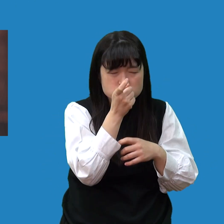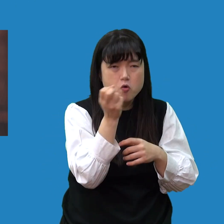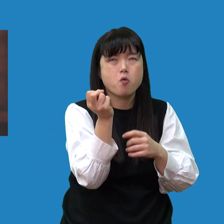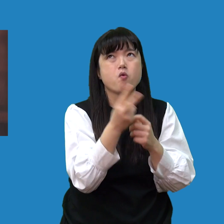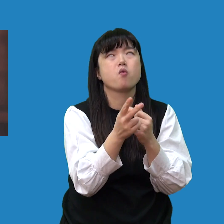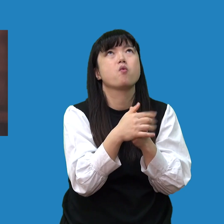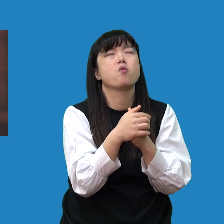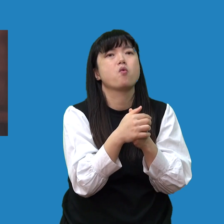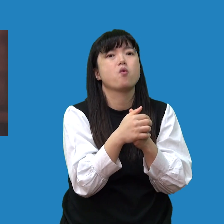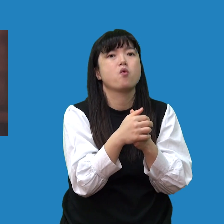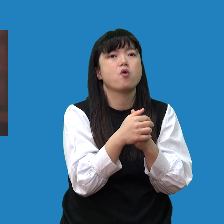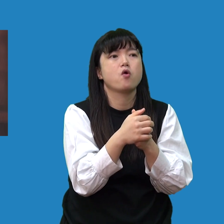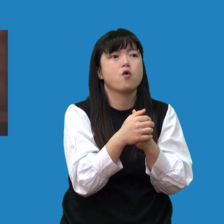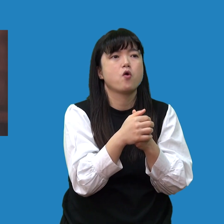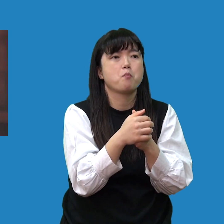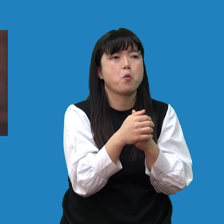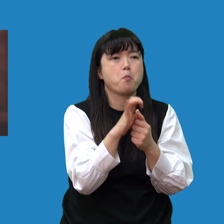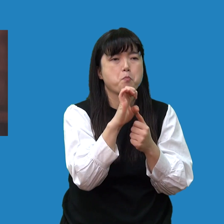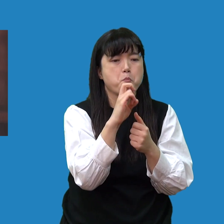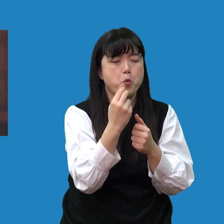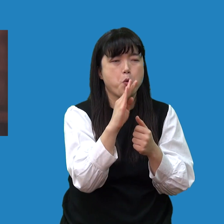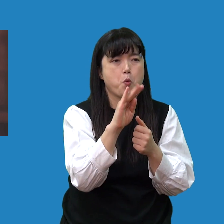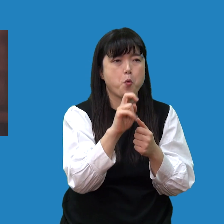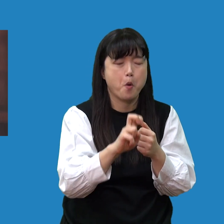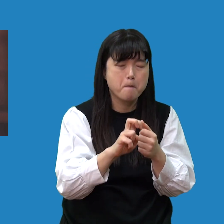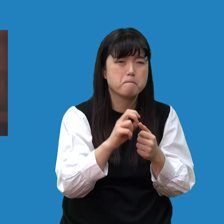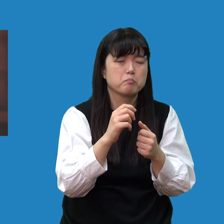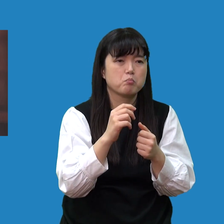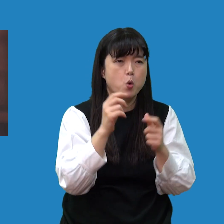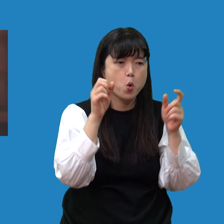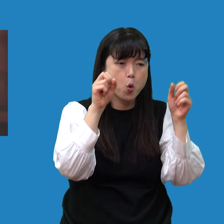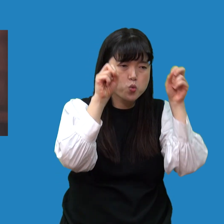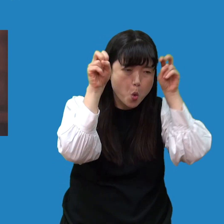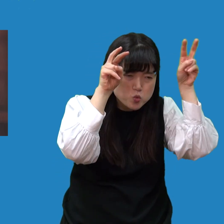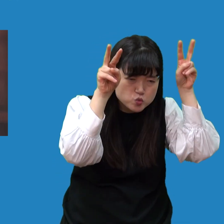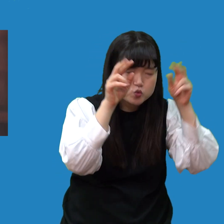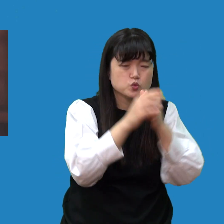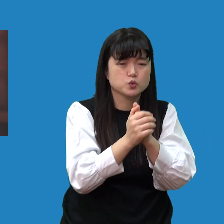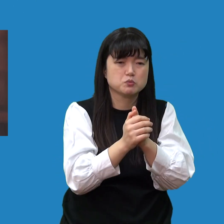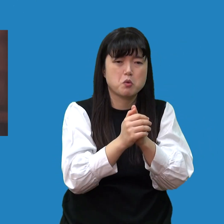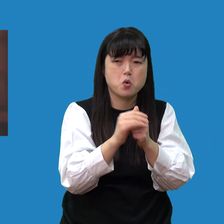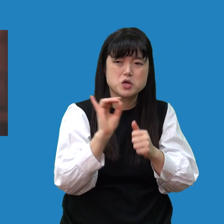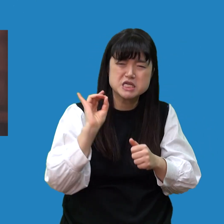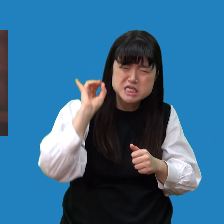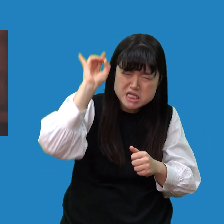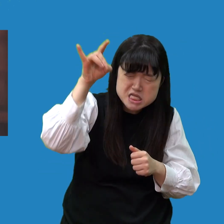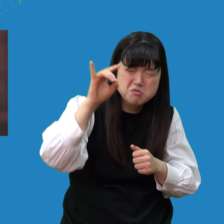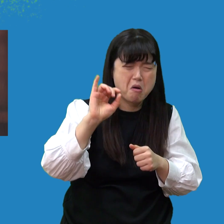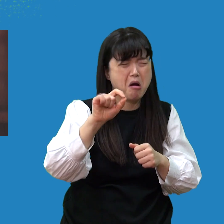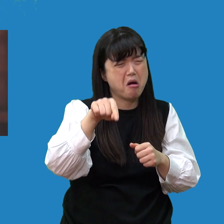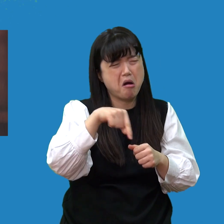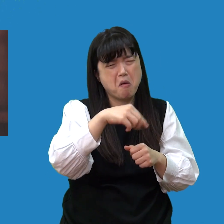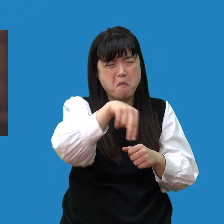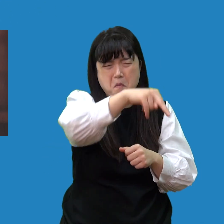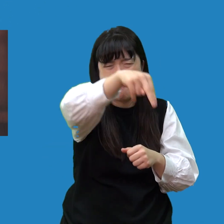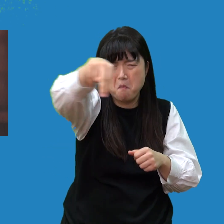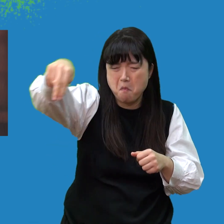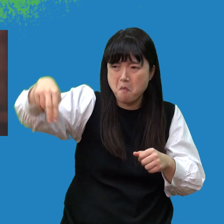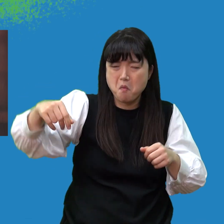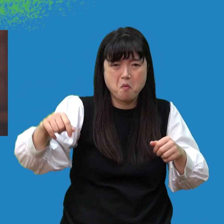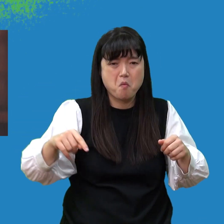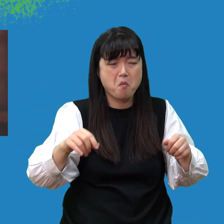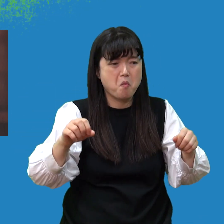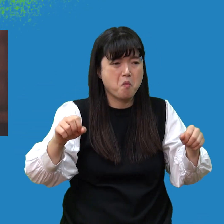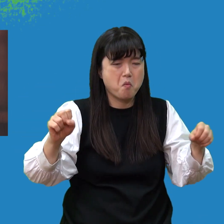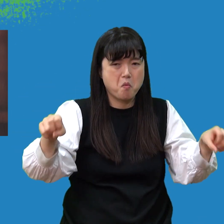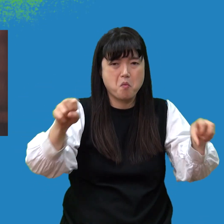코뿔소, 표범, 노루, 기린들 막 돌아다닌단 말이죠. 네.